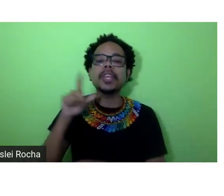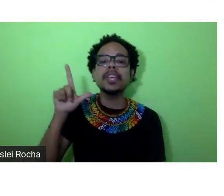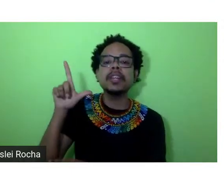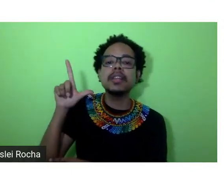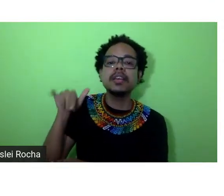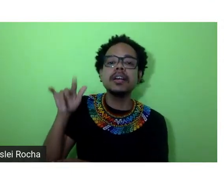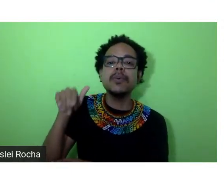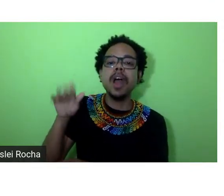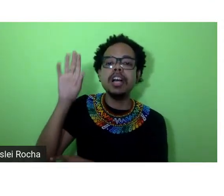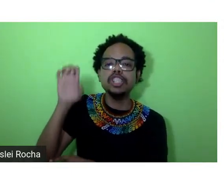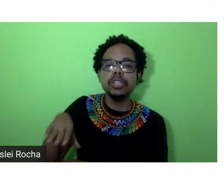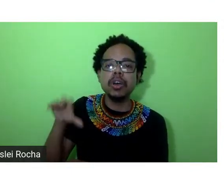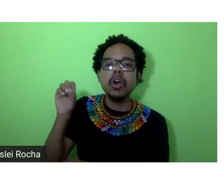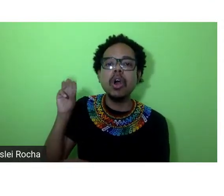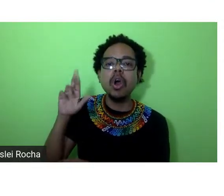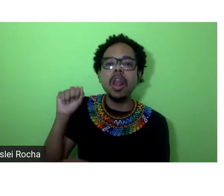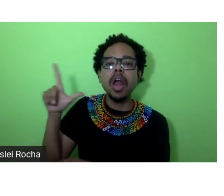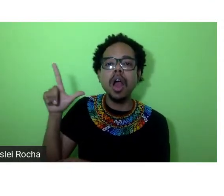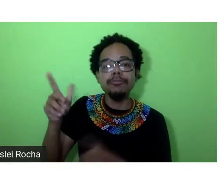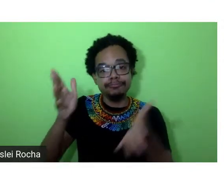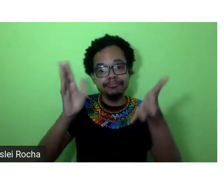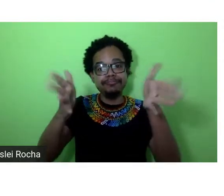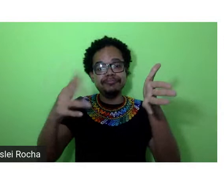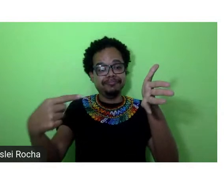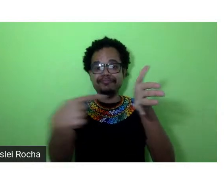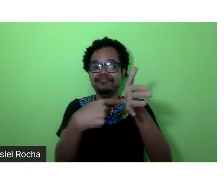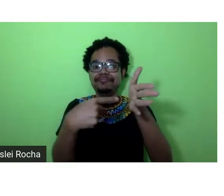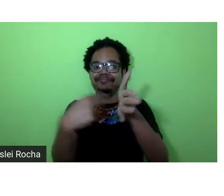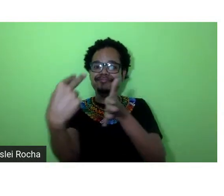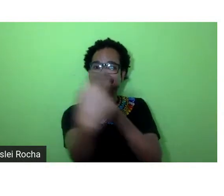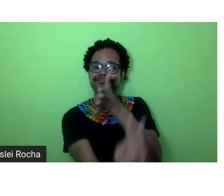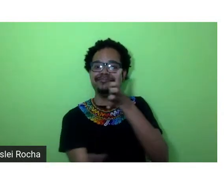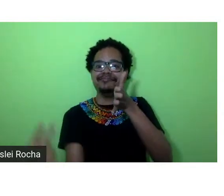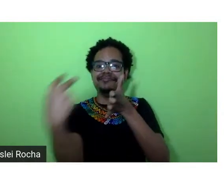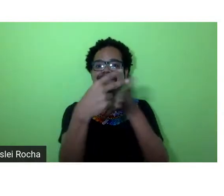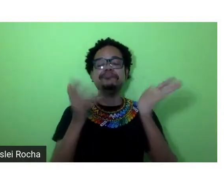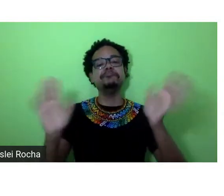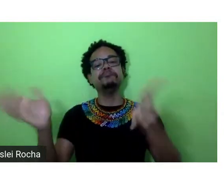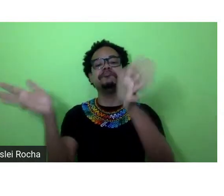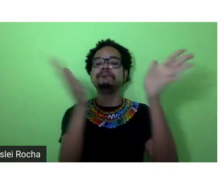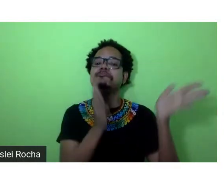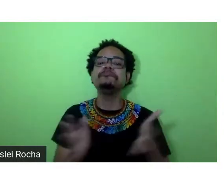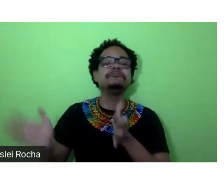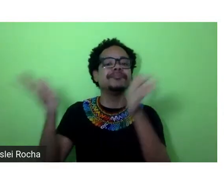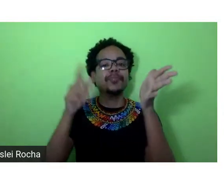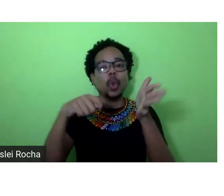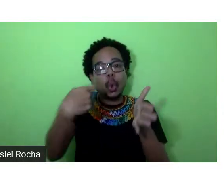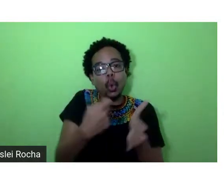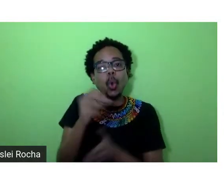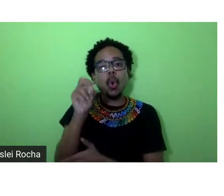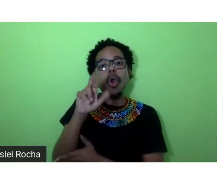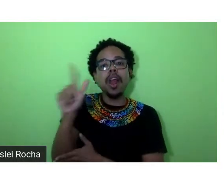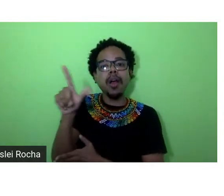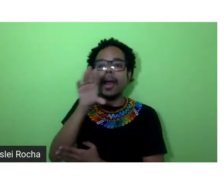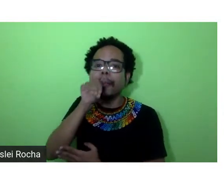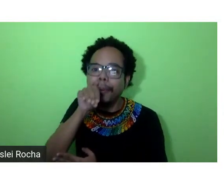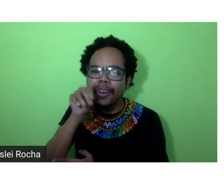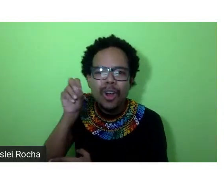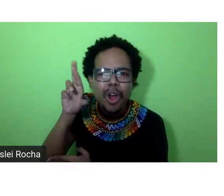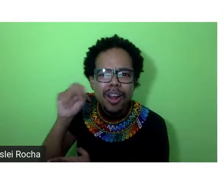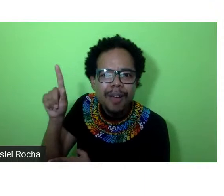já escreveram sobre a cultura e os artefatos da identidade surda né E isso tudo através da língua de